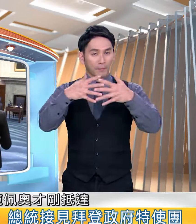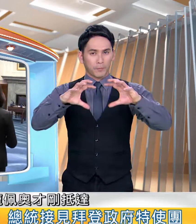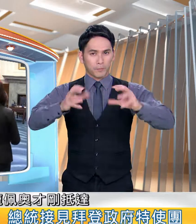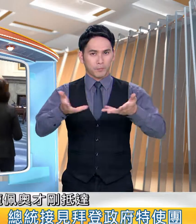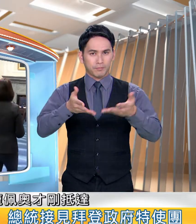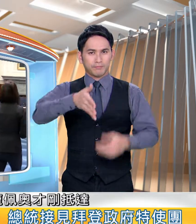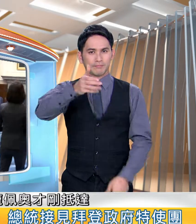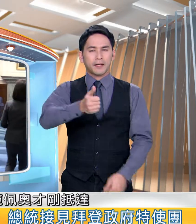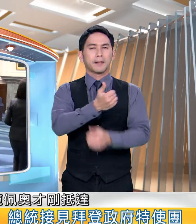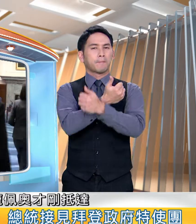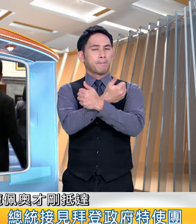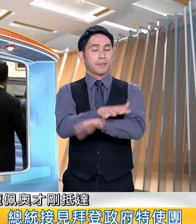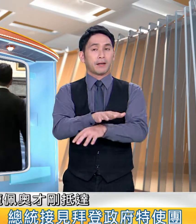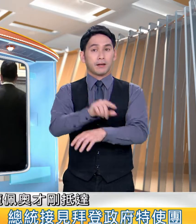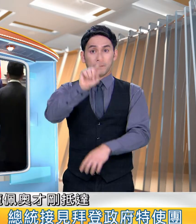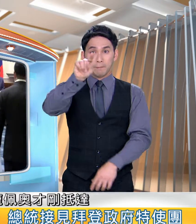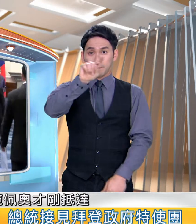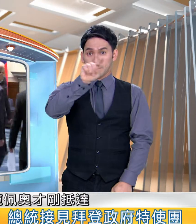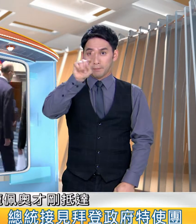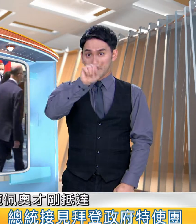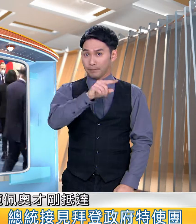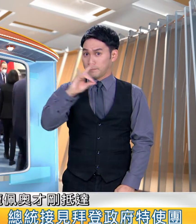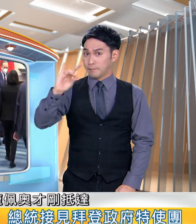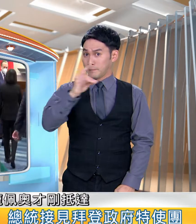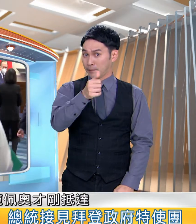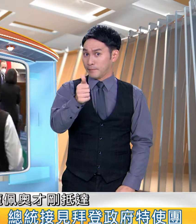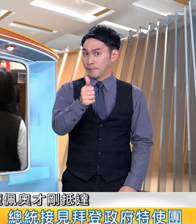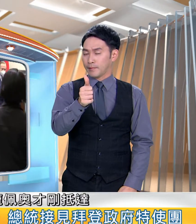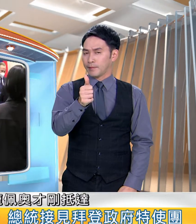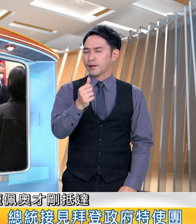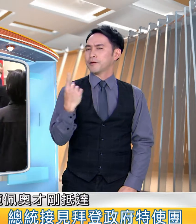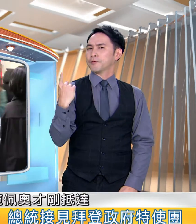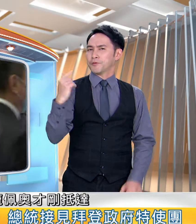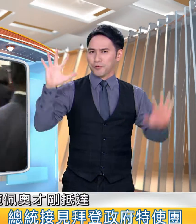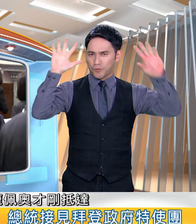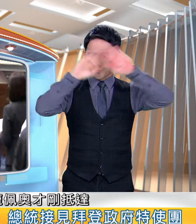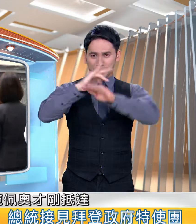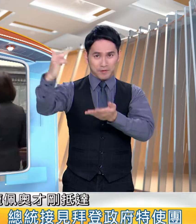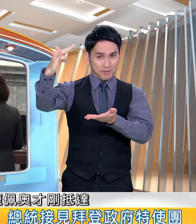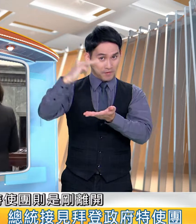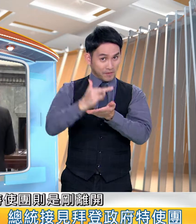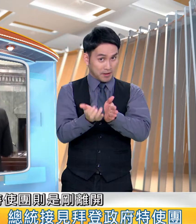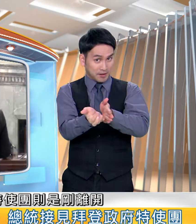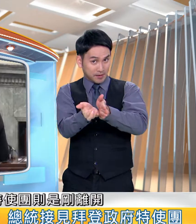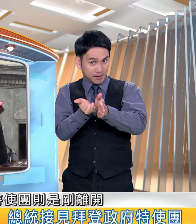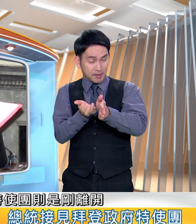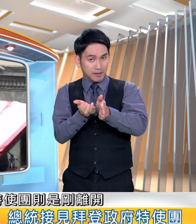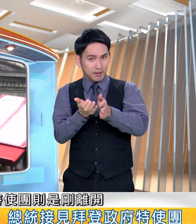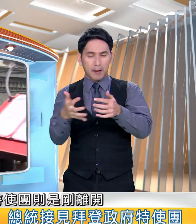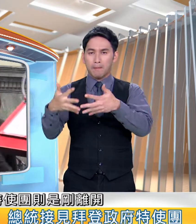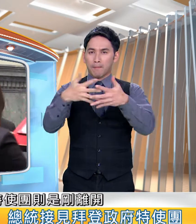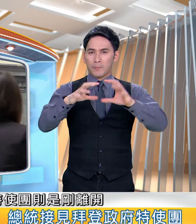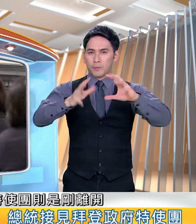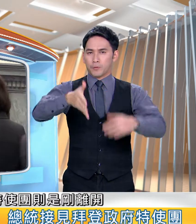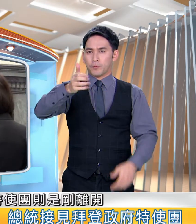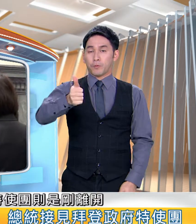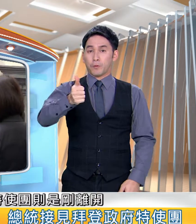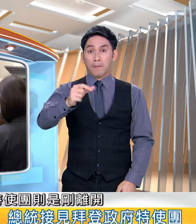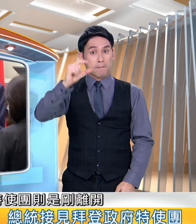美国前国务卿庞佩奥才刚抵达，美国拜登政府特使团则是刚离开。